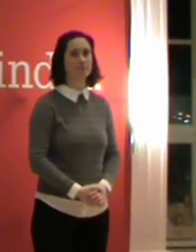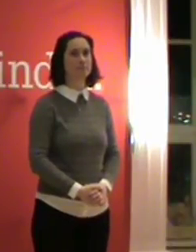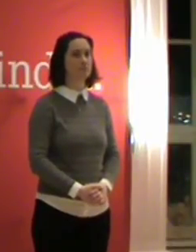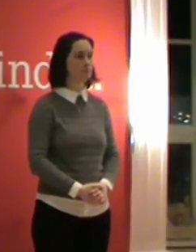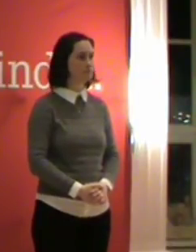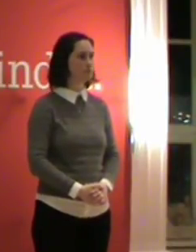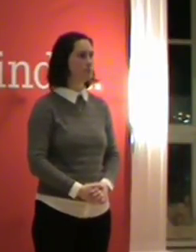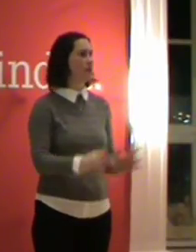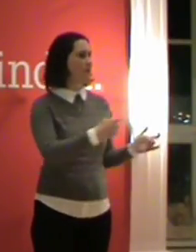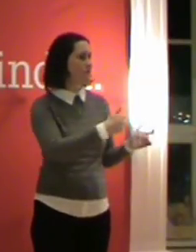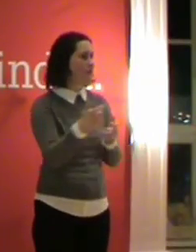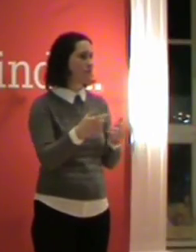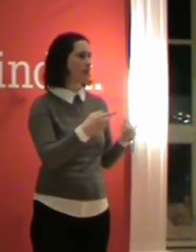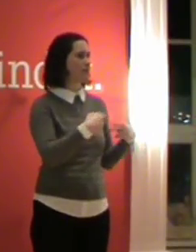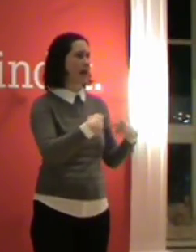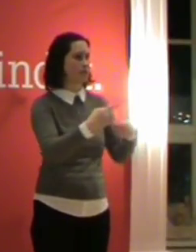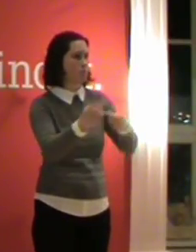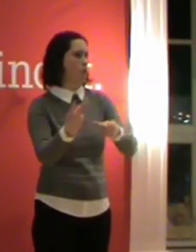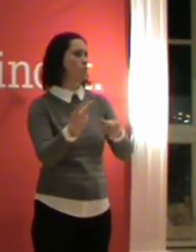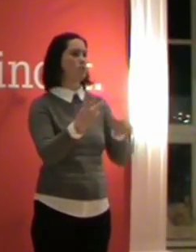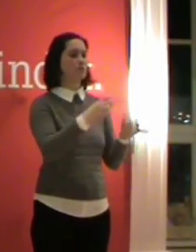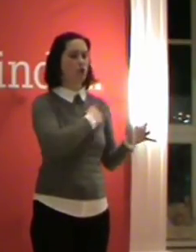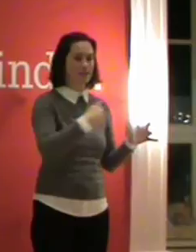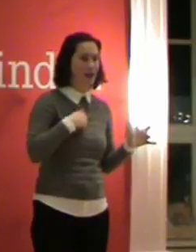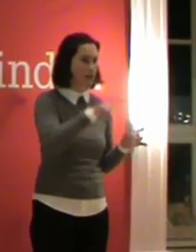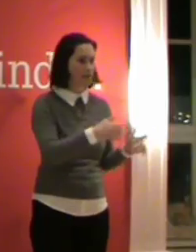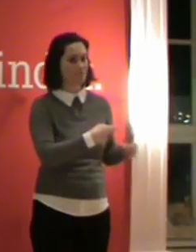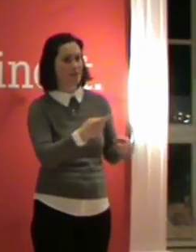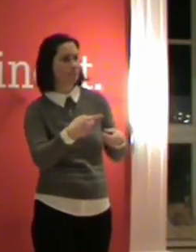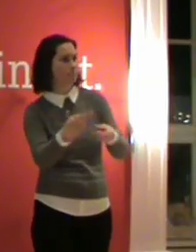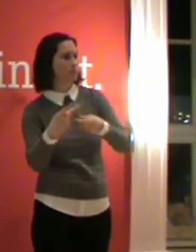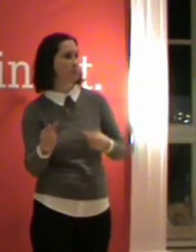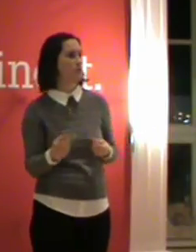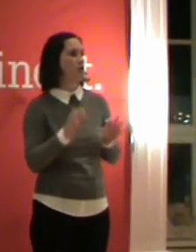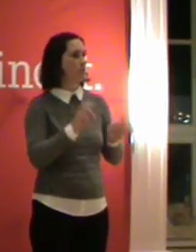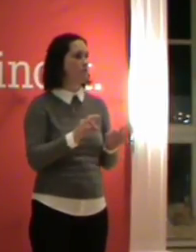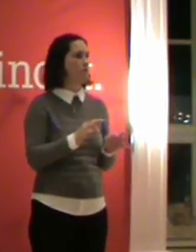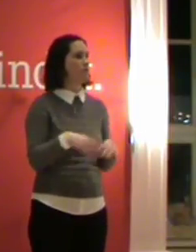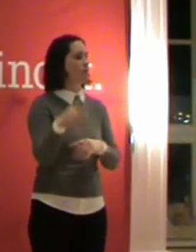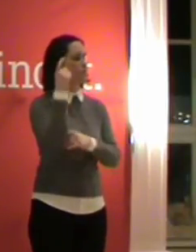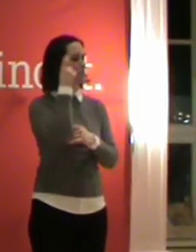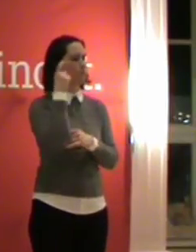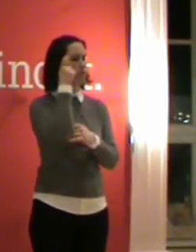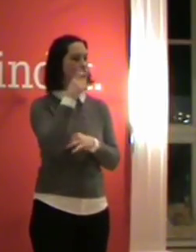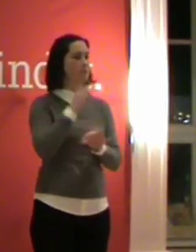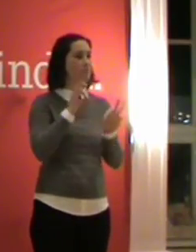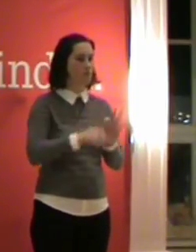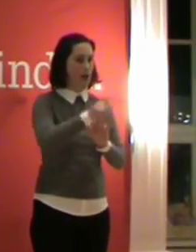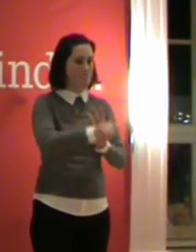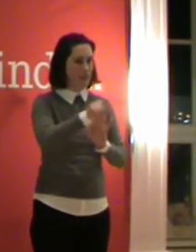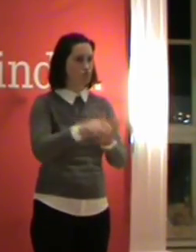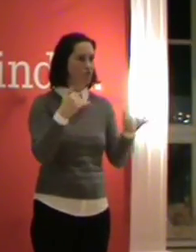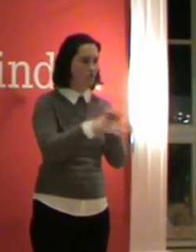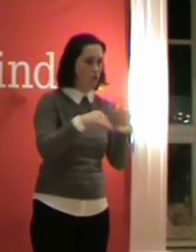Wer Waffen und wer Soldaten in alle Welt exportiert, der darf sich auf gar keinen Fall wundern, wenn Menschen hierher